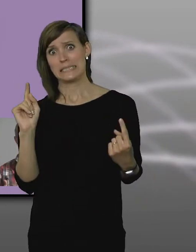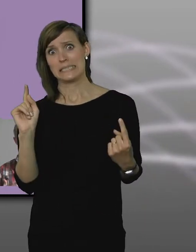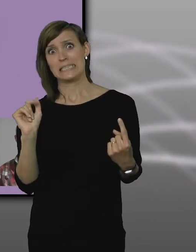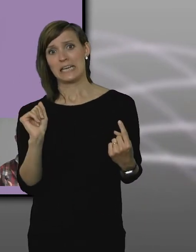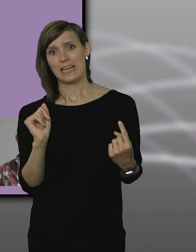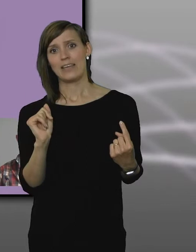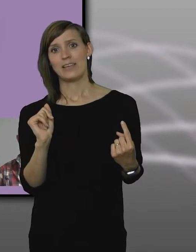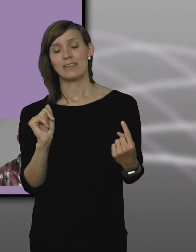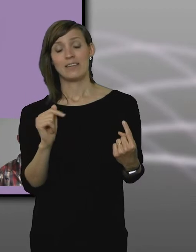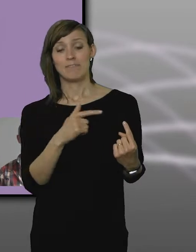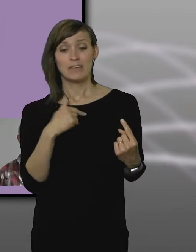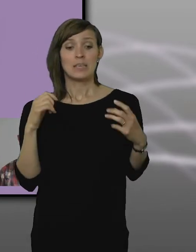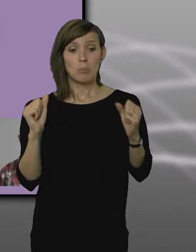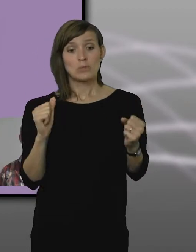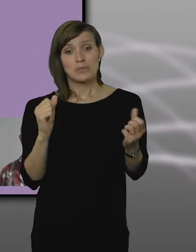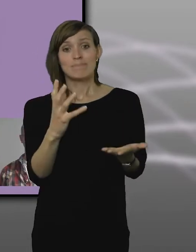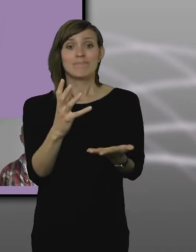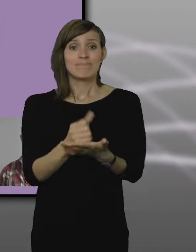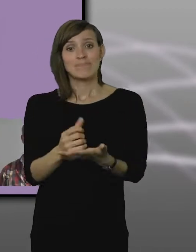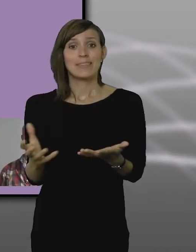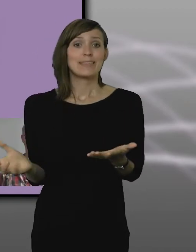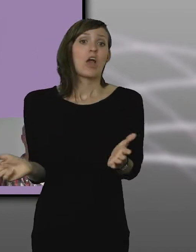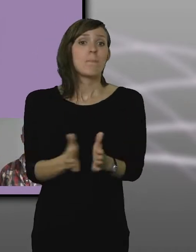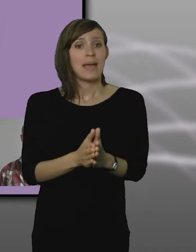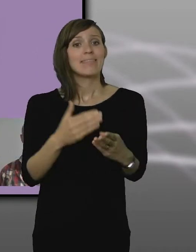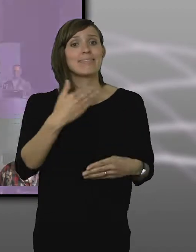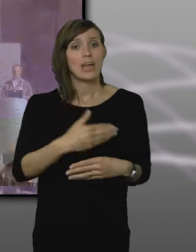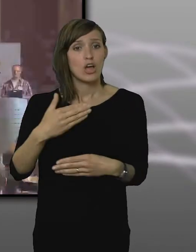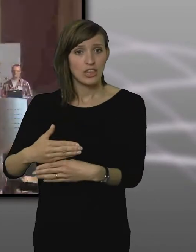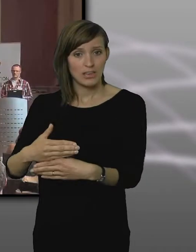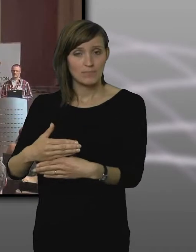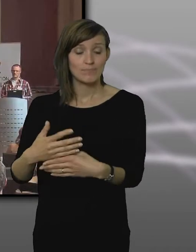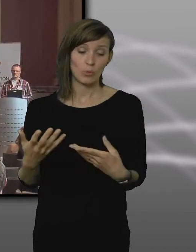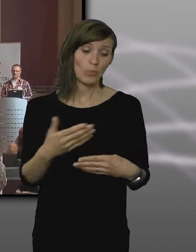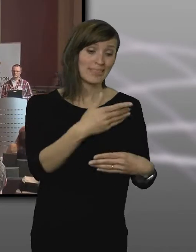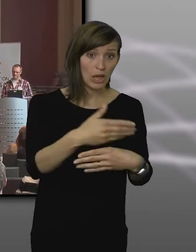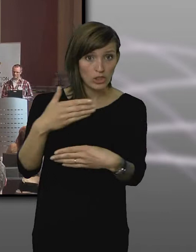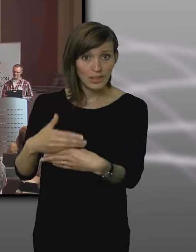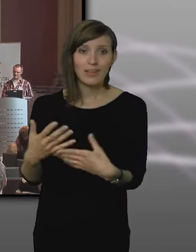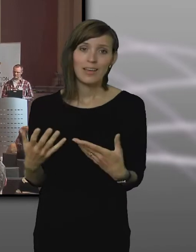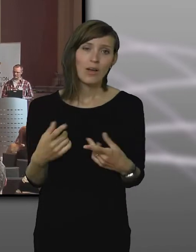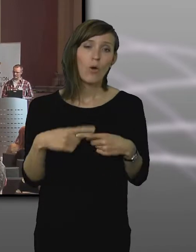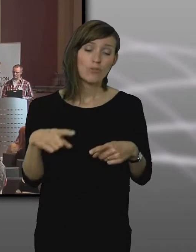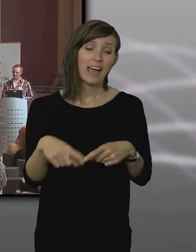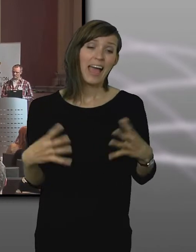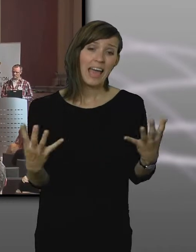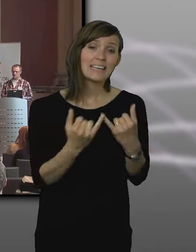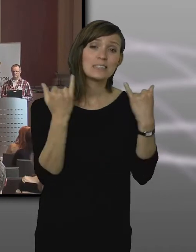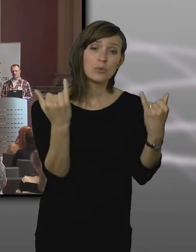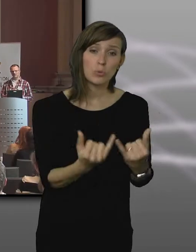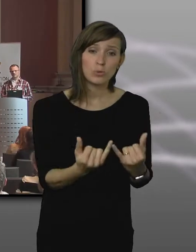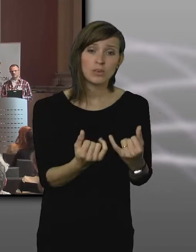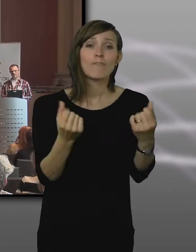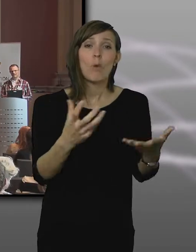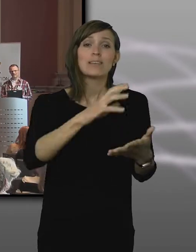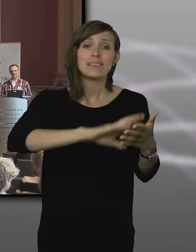några teatrar. Och teatrar är ju institutioner, ofta med skattefinansiering. Så de